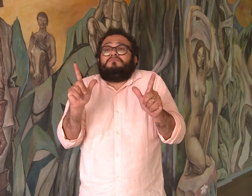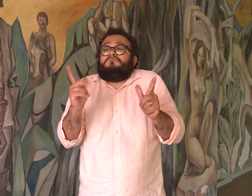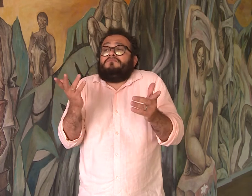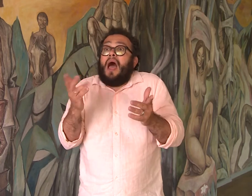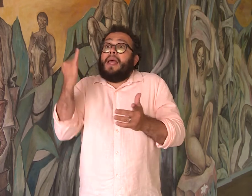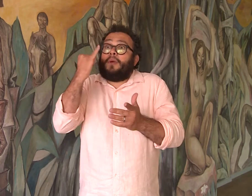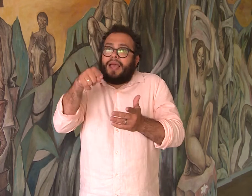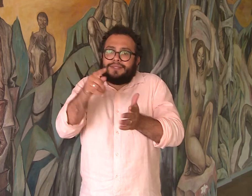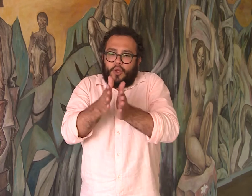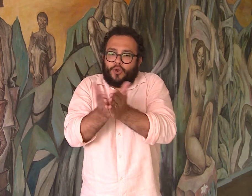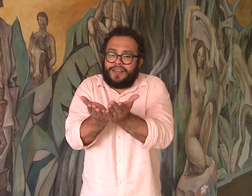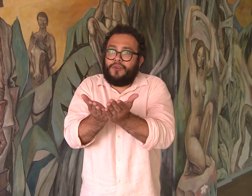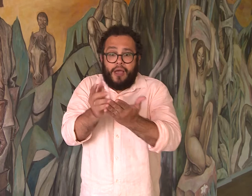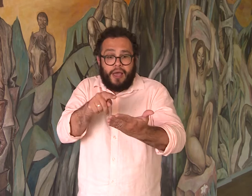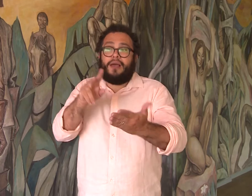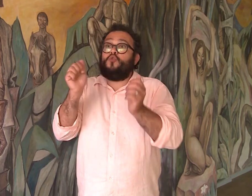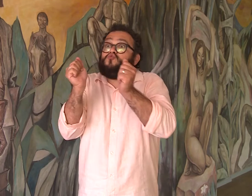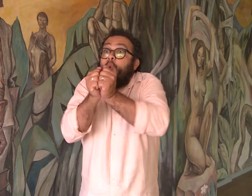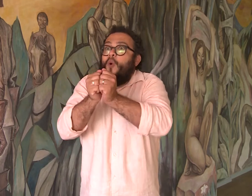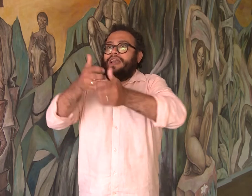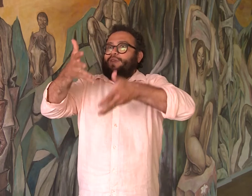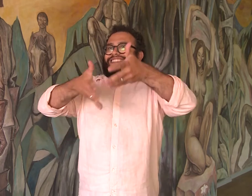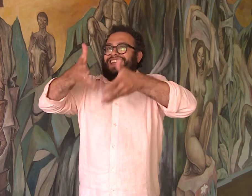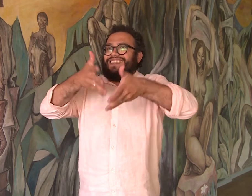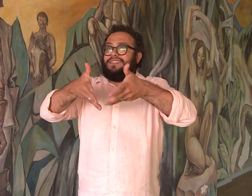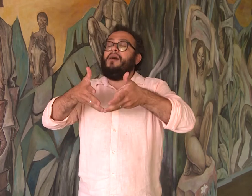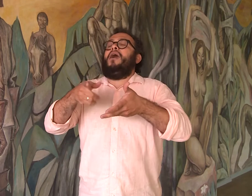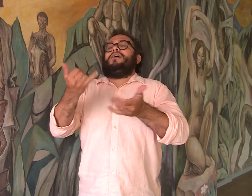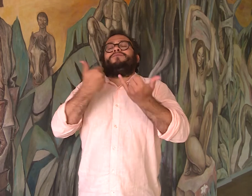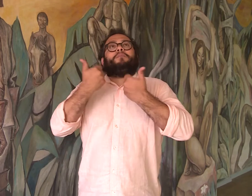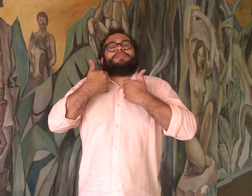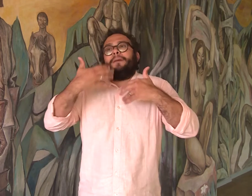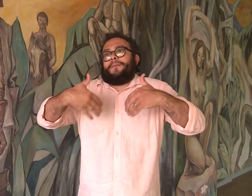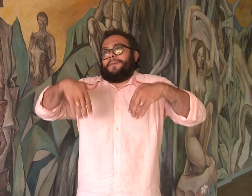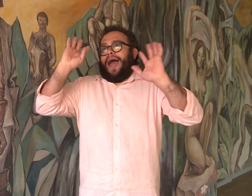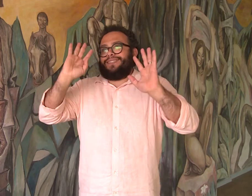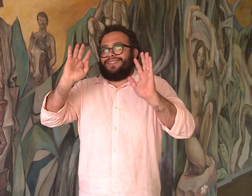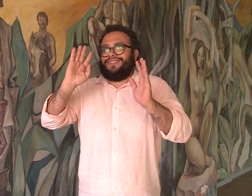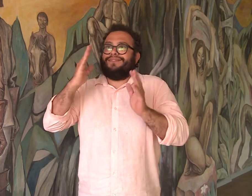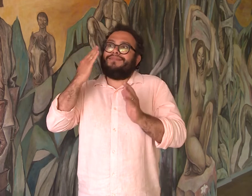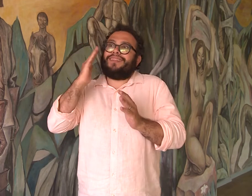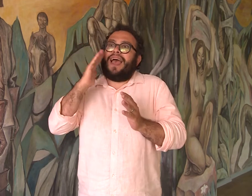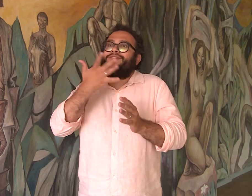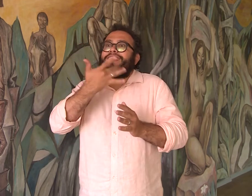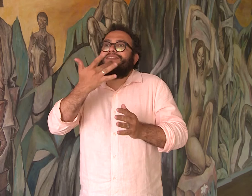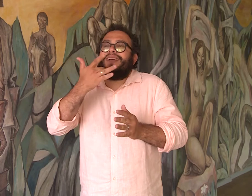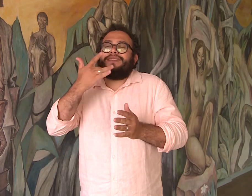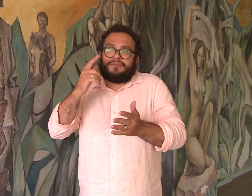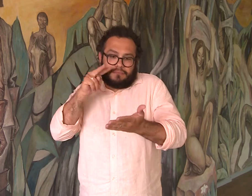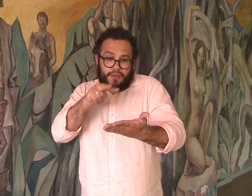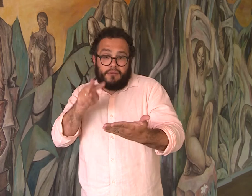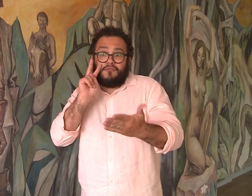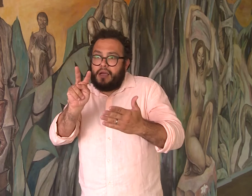livro, ele coloca a língua de sinais, né, como prioridade e traz muito mais informações, facilidades, para que as pessoas possam entender